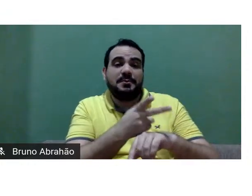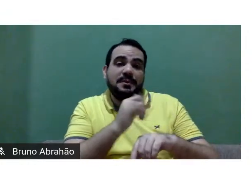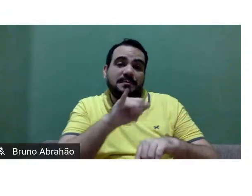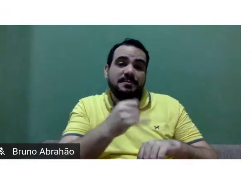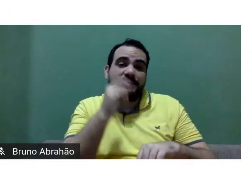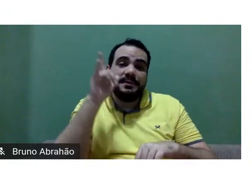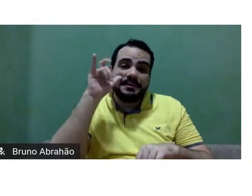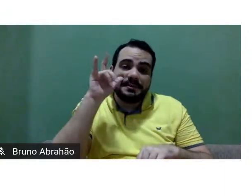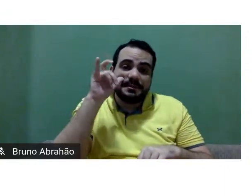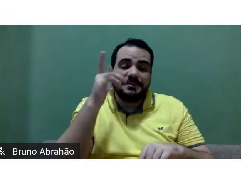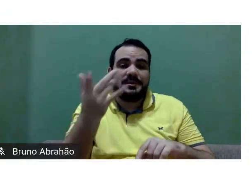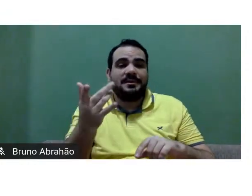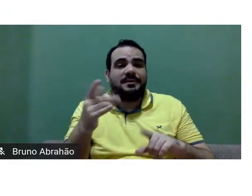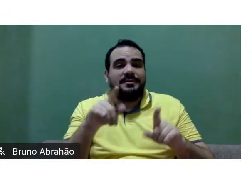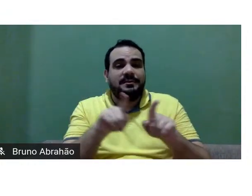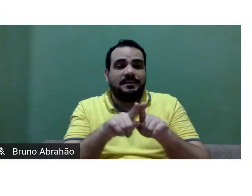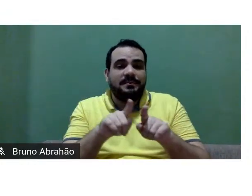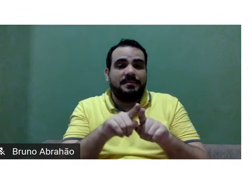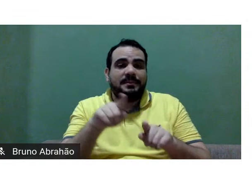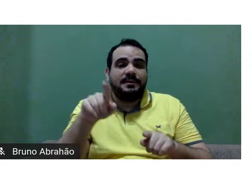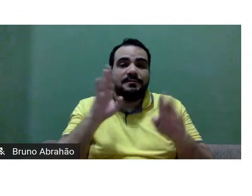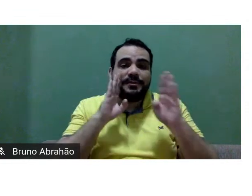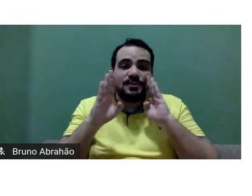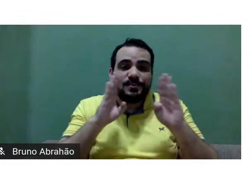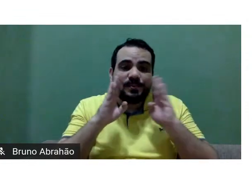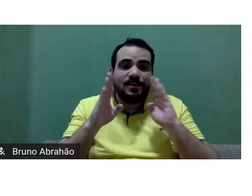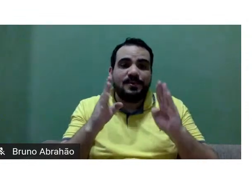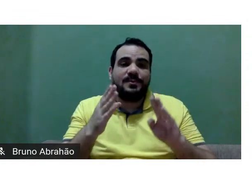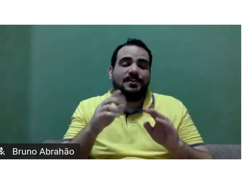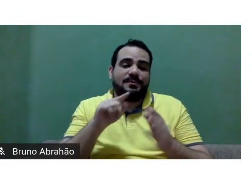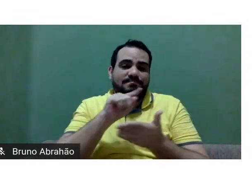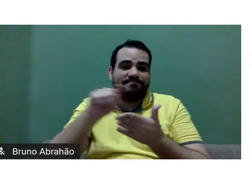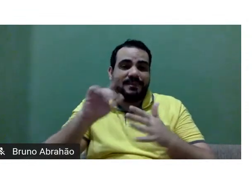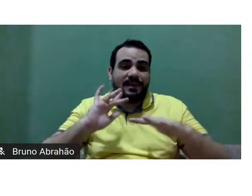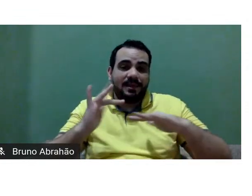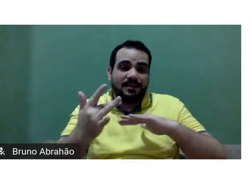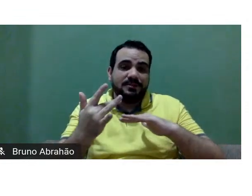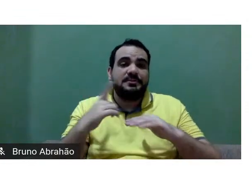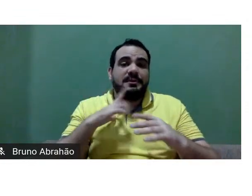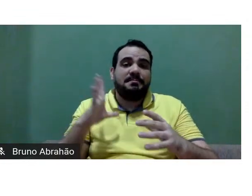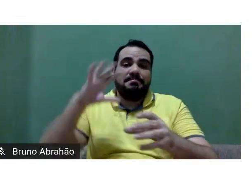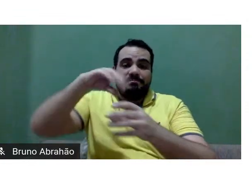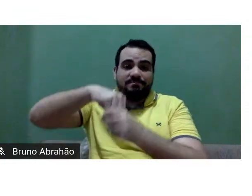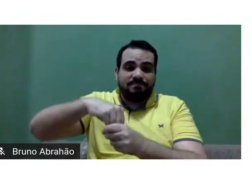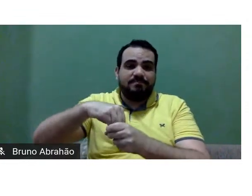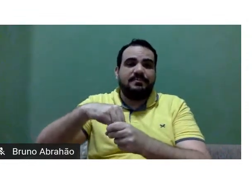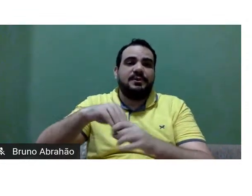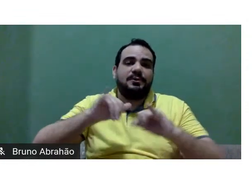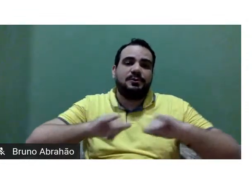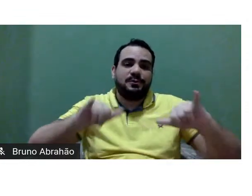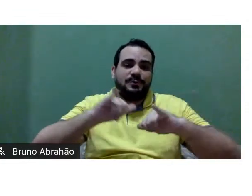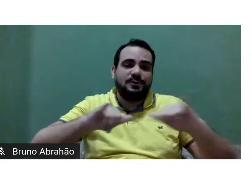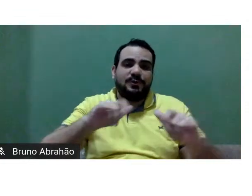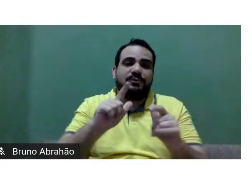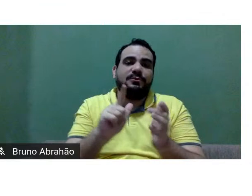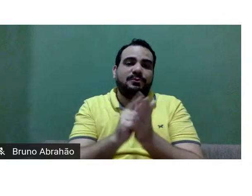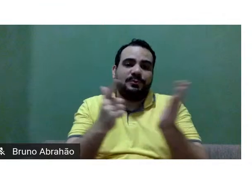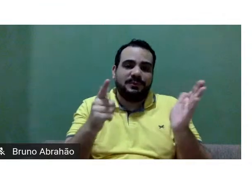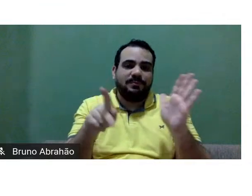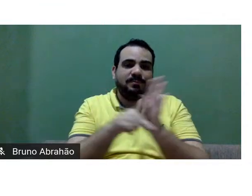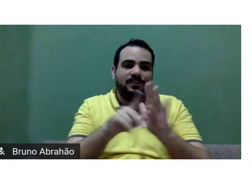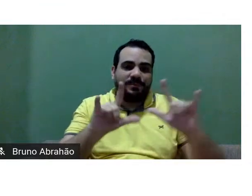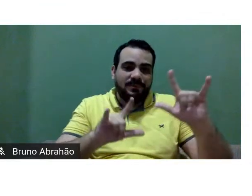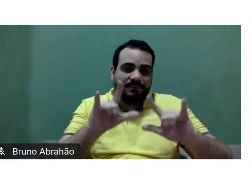cinco blog um trabalho de extrema importância na TVI e utiliza as redes sociais as redes